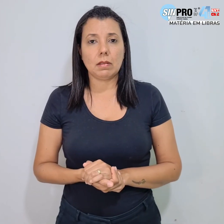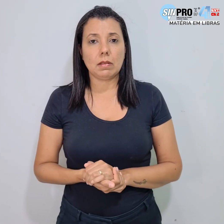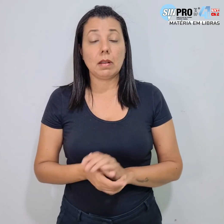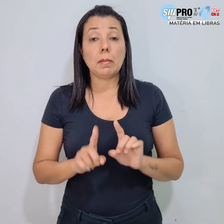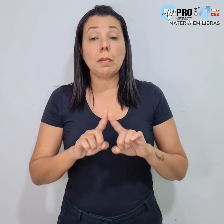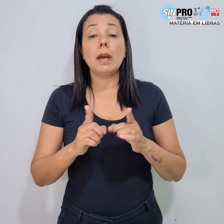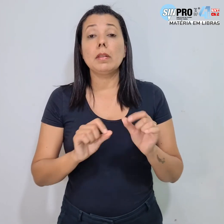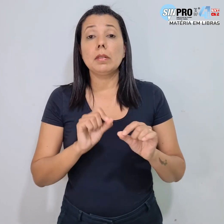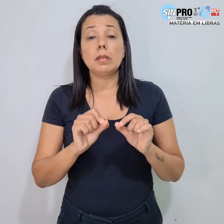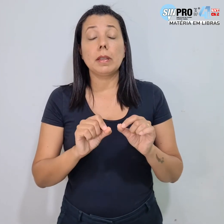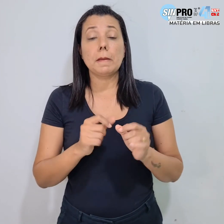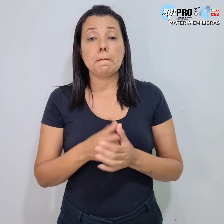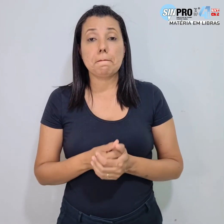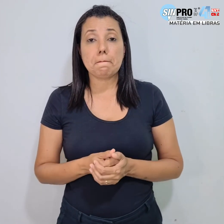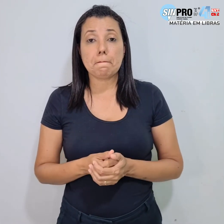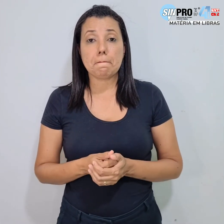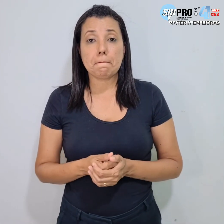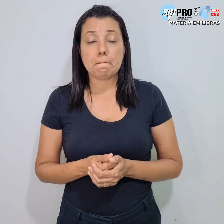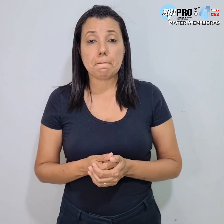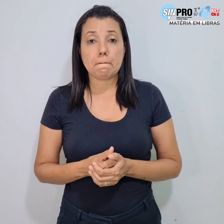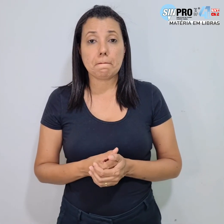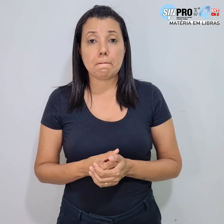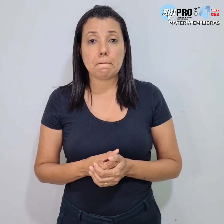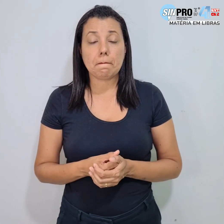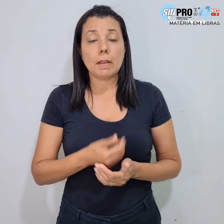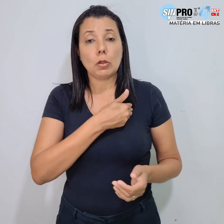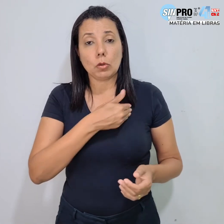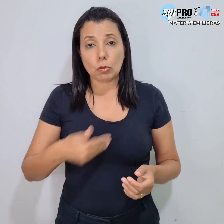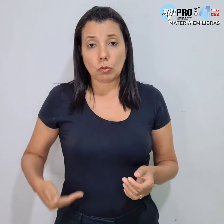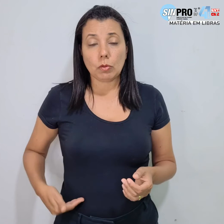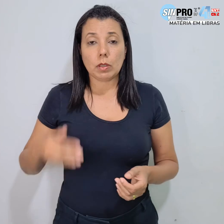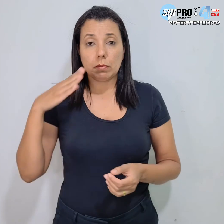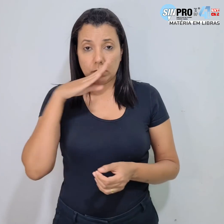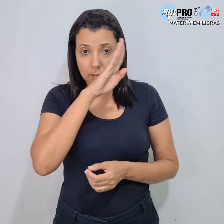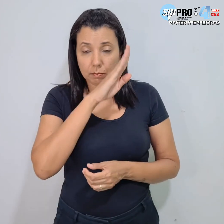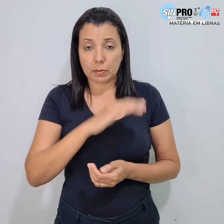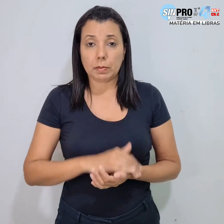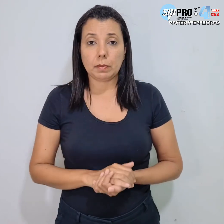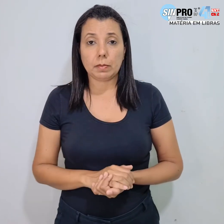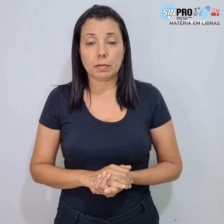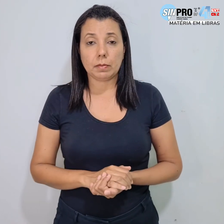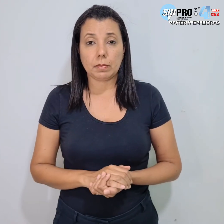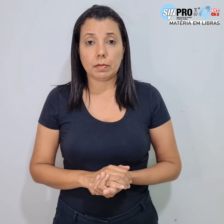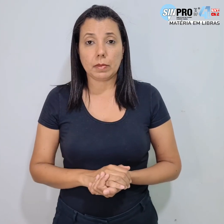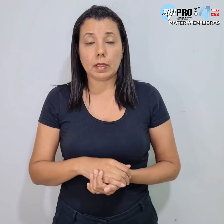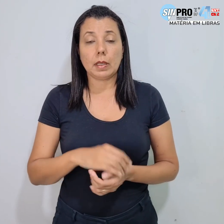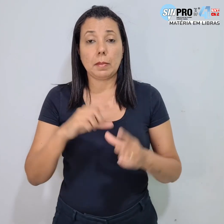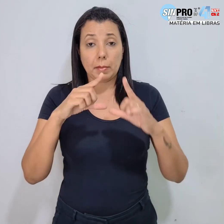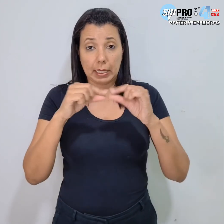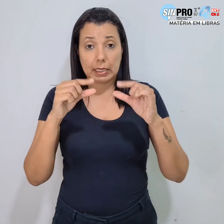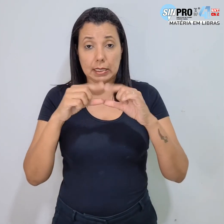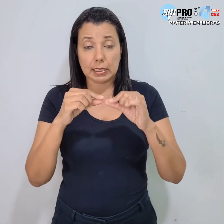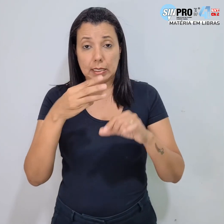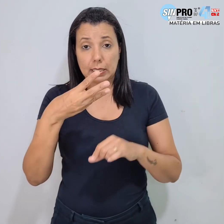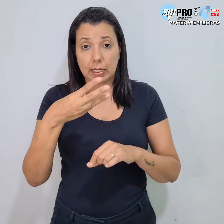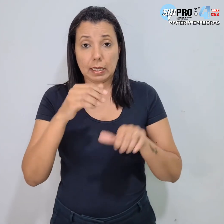mas esse ataque desmedido do governo Bolsonaro. Brasília,